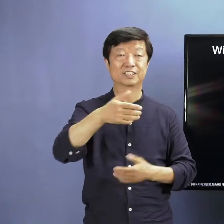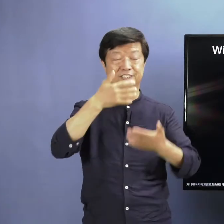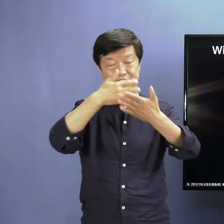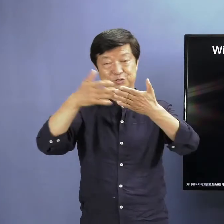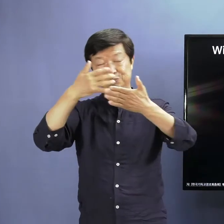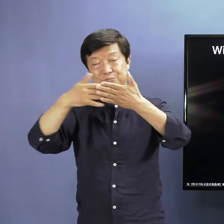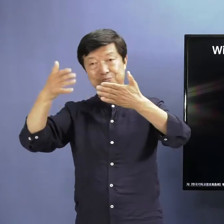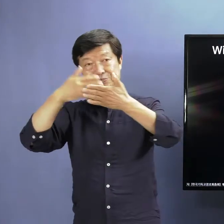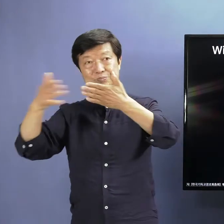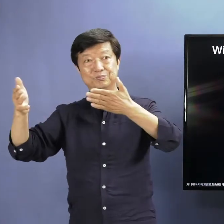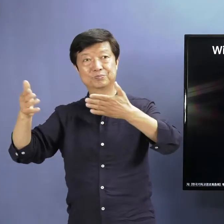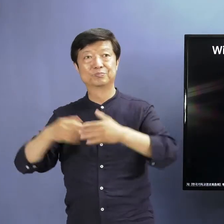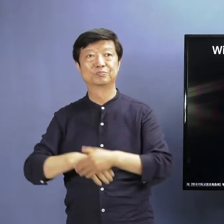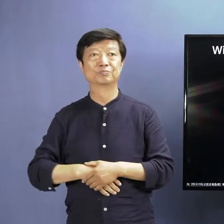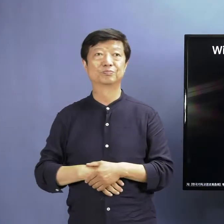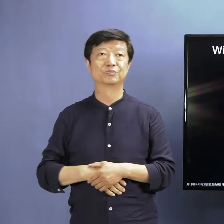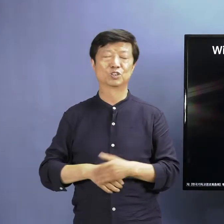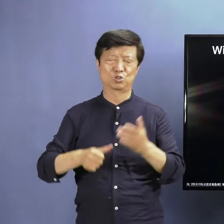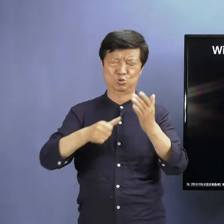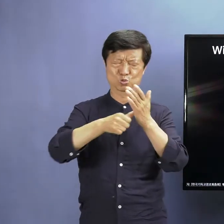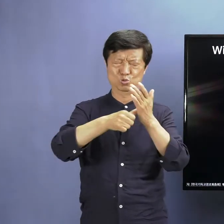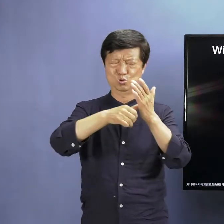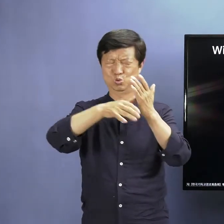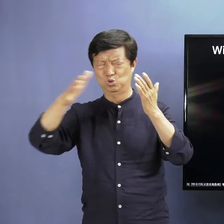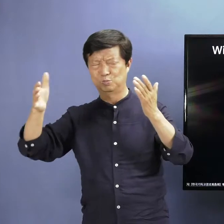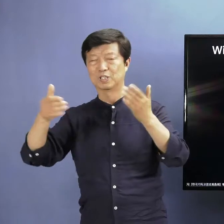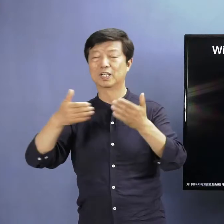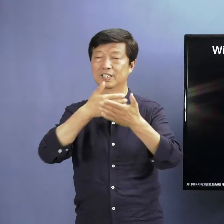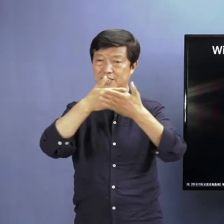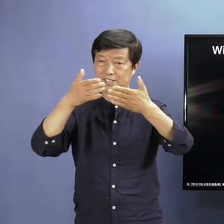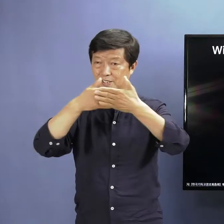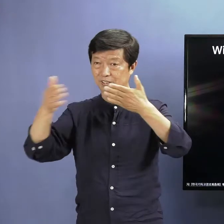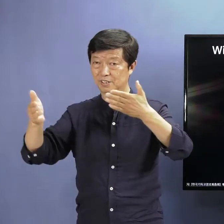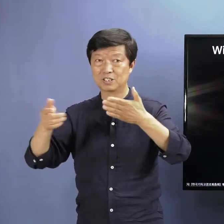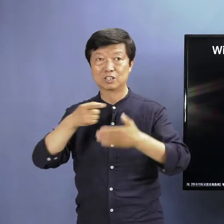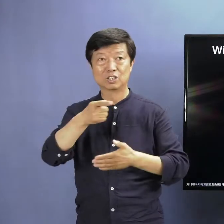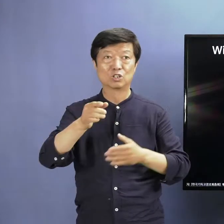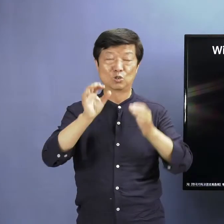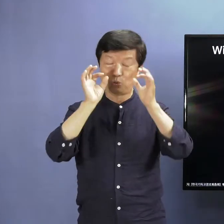이 유명한 성화예요. 근데 여러분은 지금 보면서